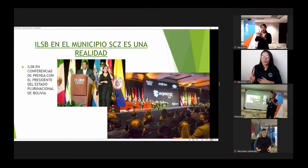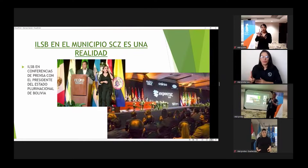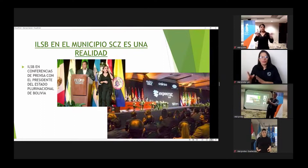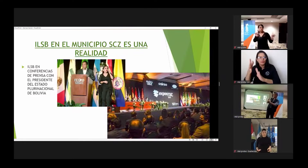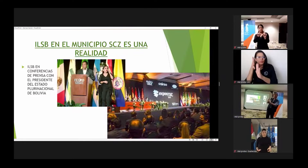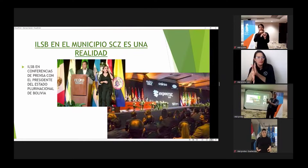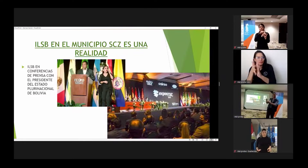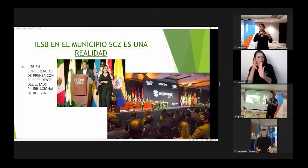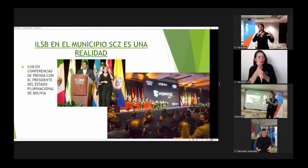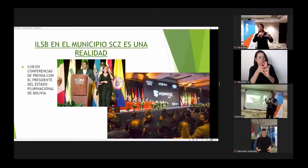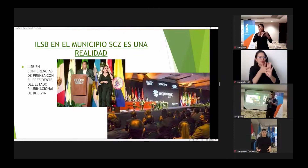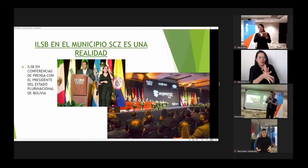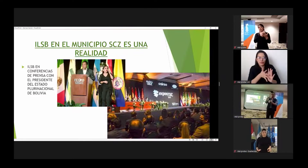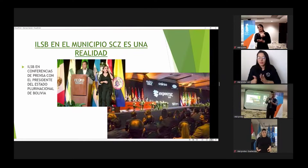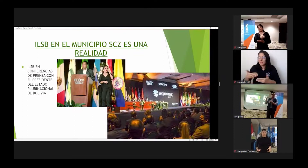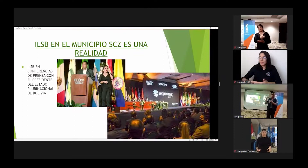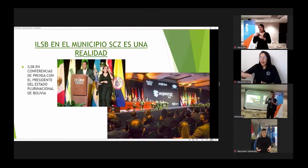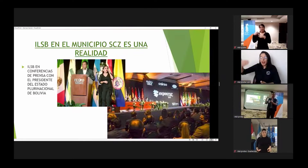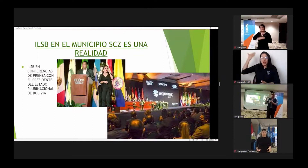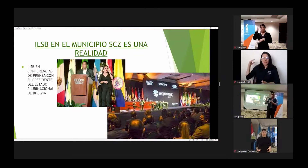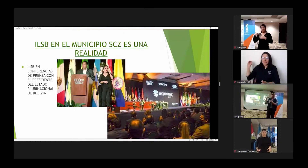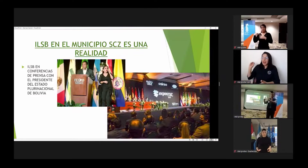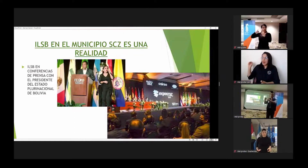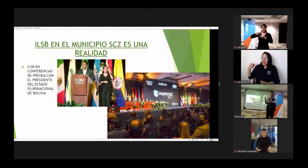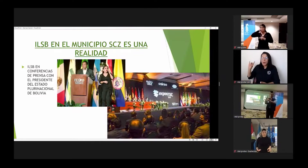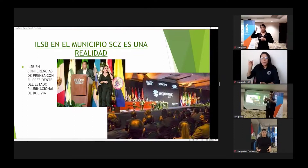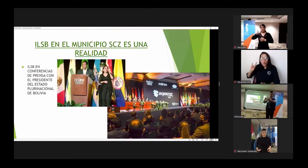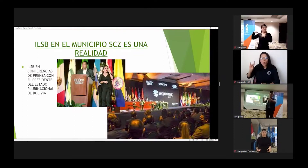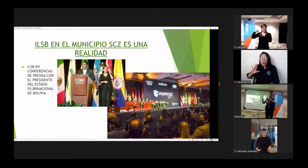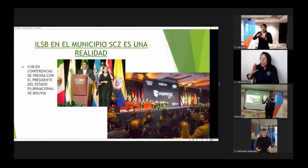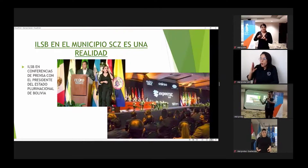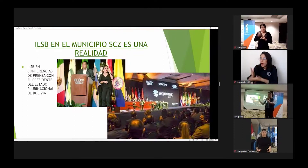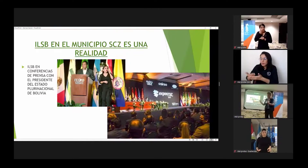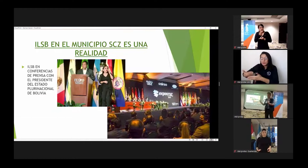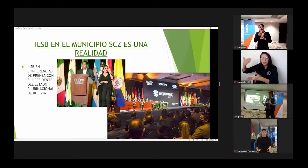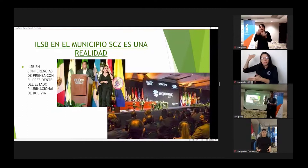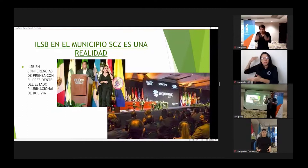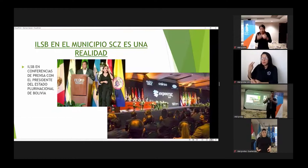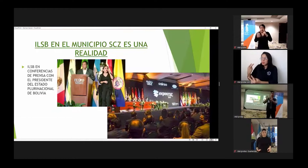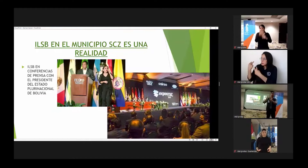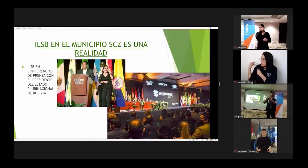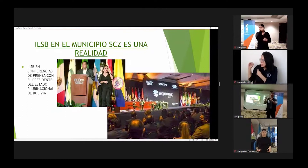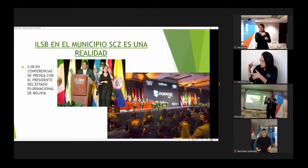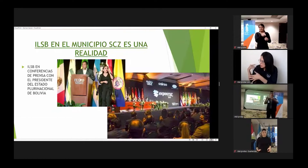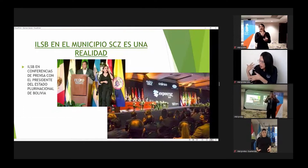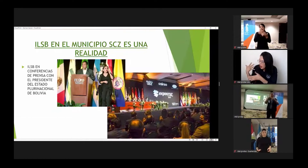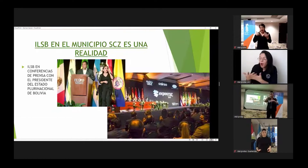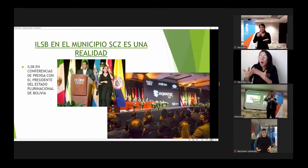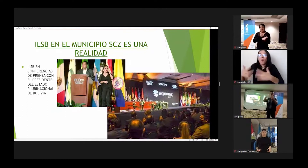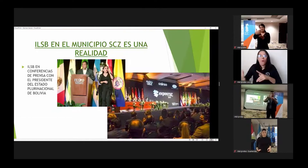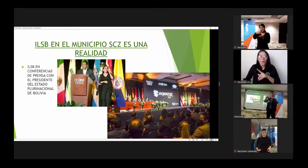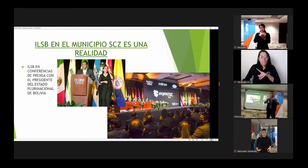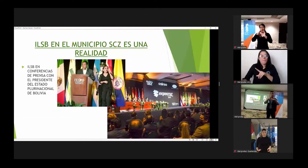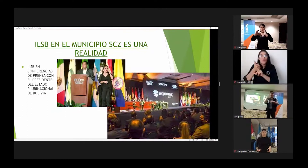un intérprete. Esto tampoco se había visto nunca en Bolivia, que haya un intérprete y tener el acceso a la comunicación en vivo